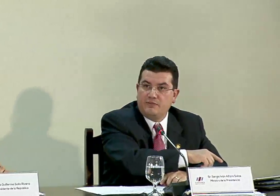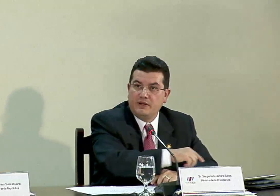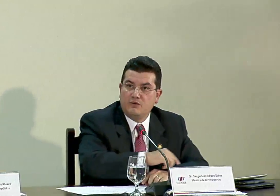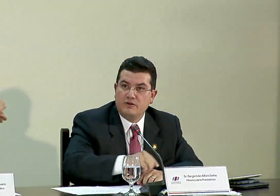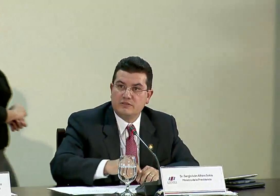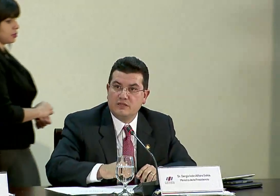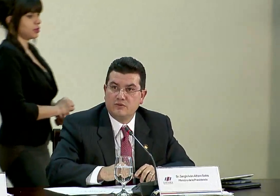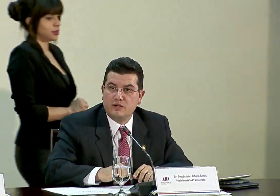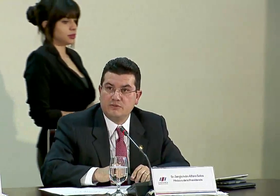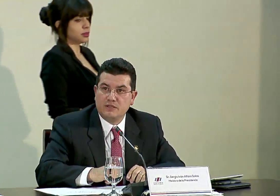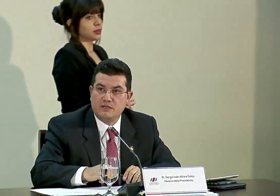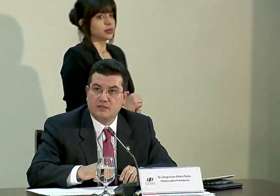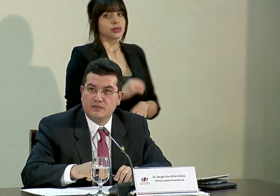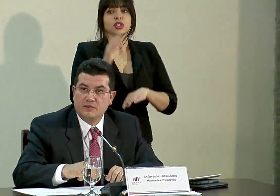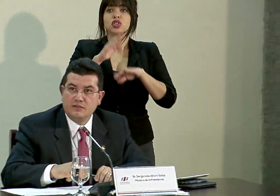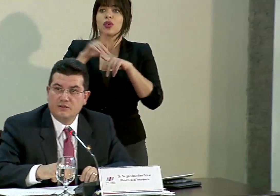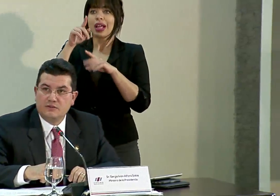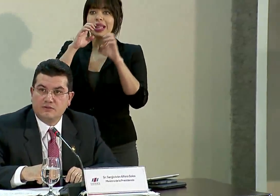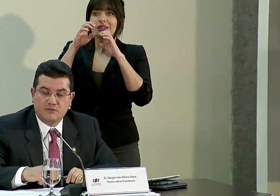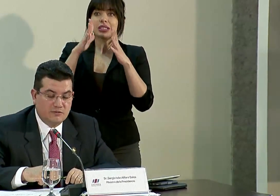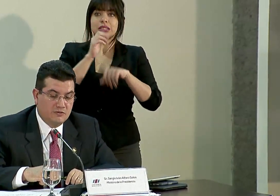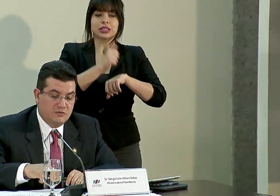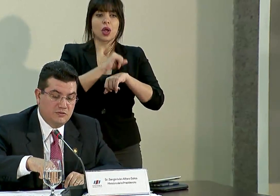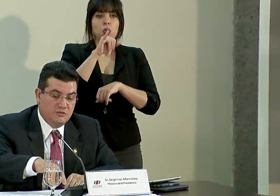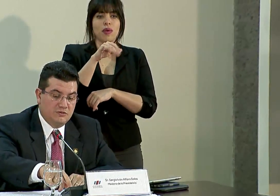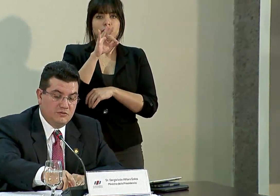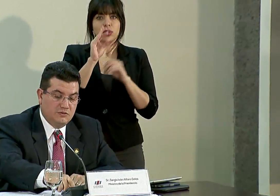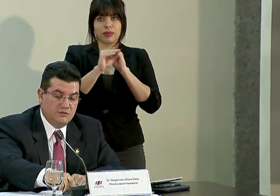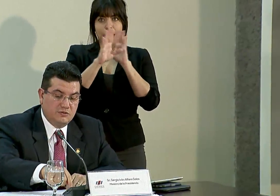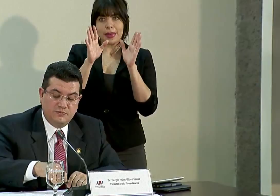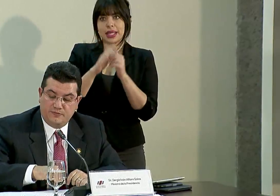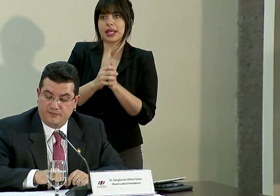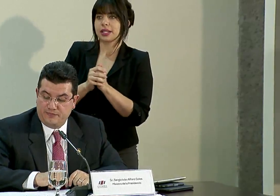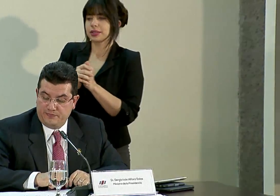fijada para el jueves a las 9 de la mañana Un gusto